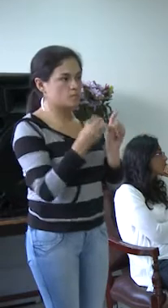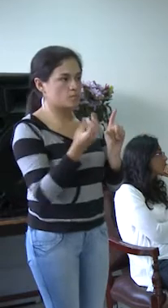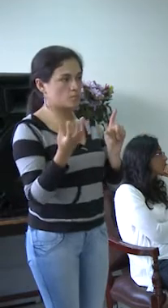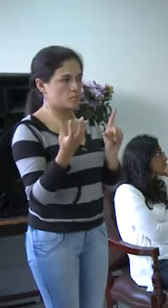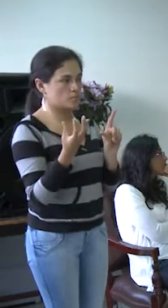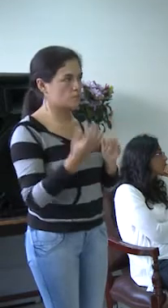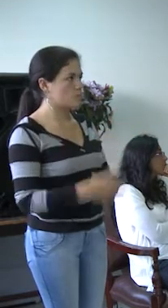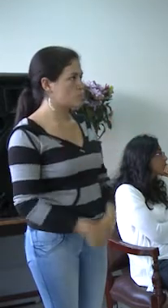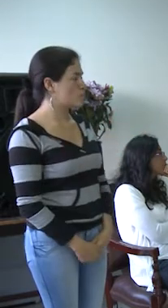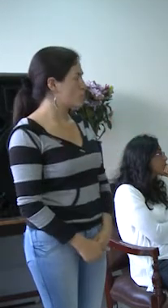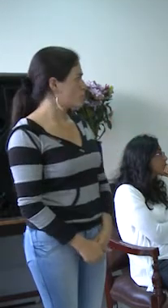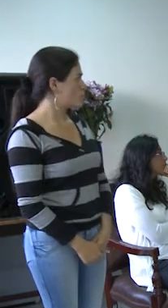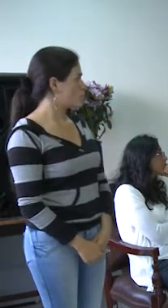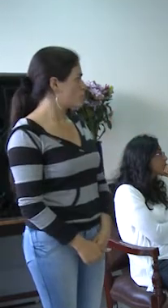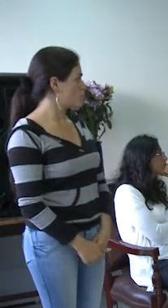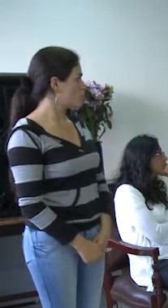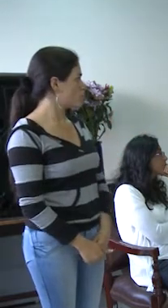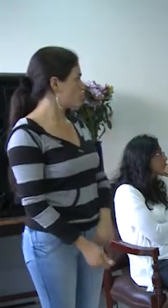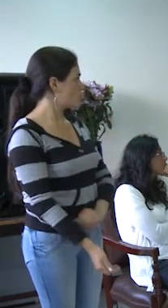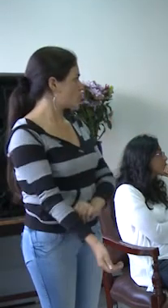fundamentalmente. Bueno.